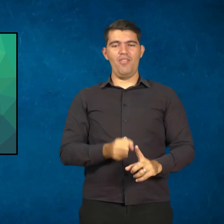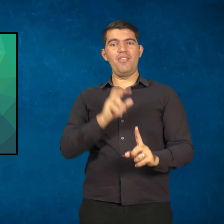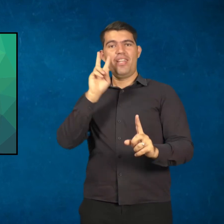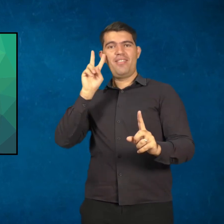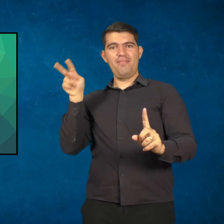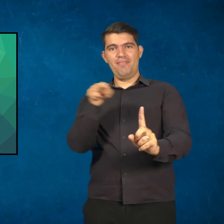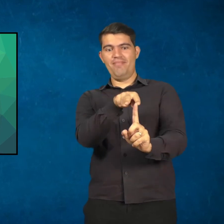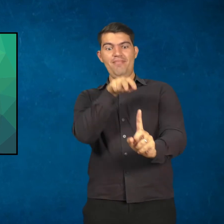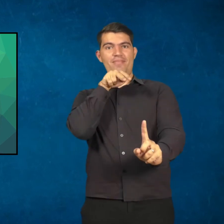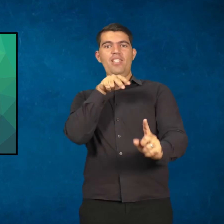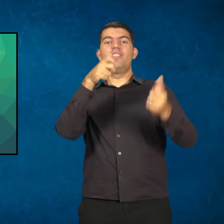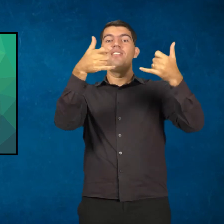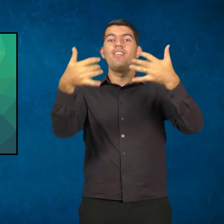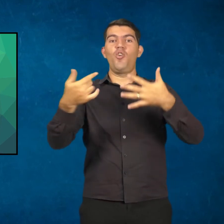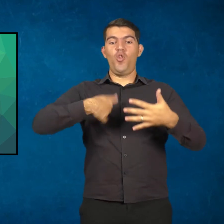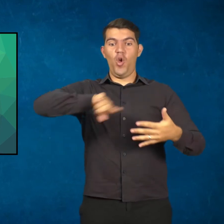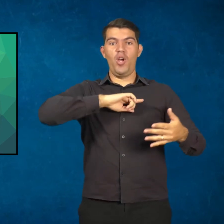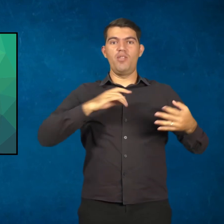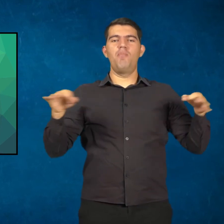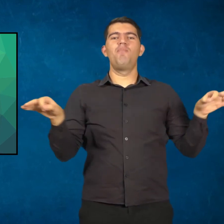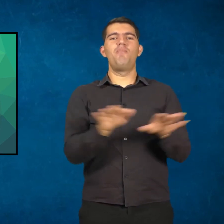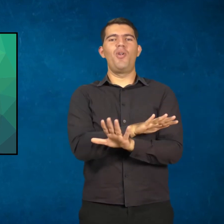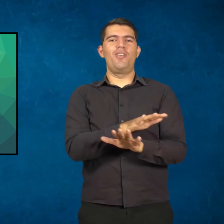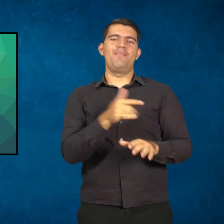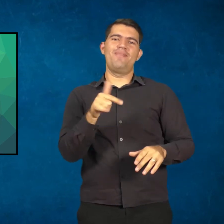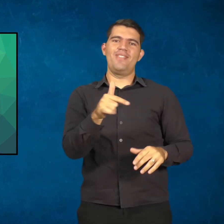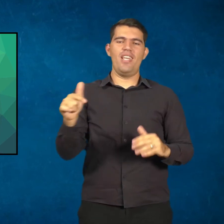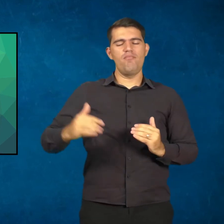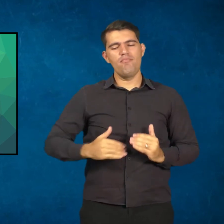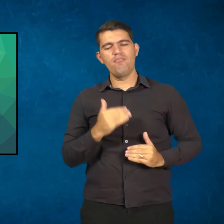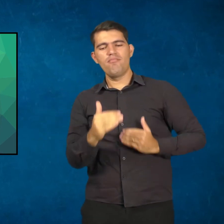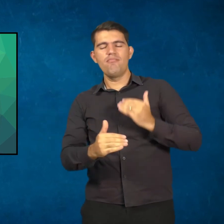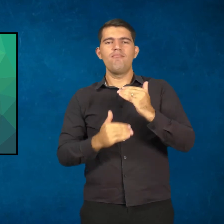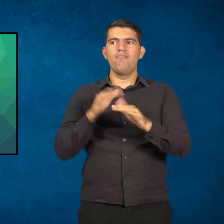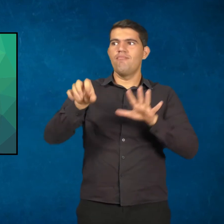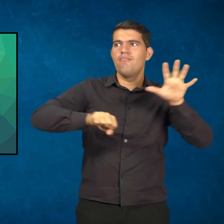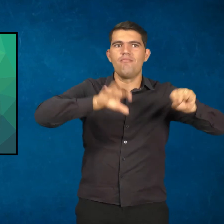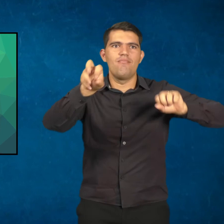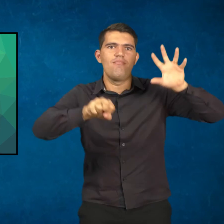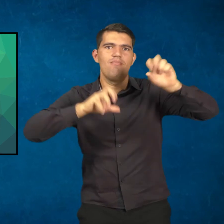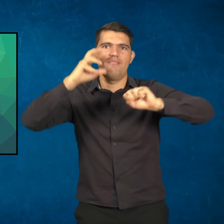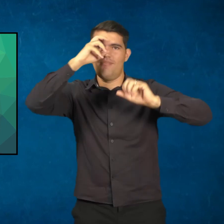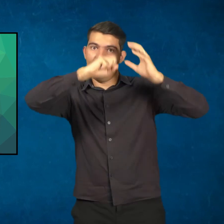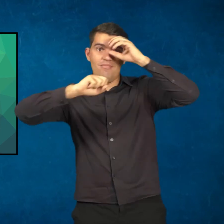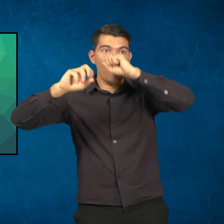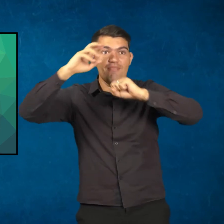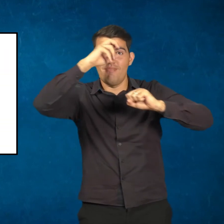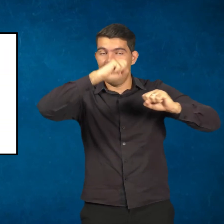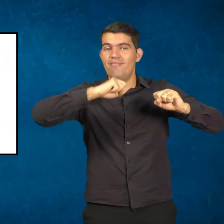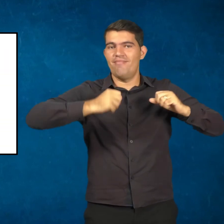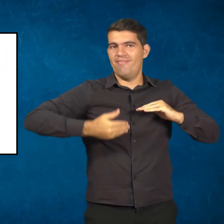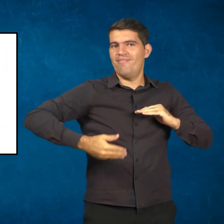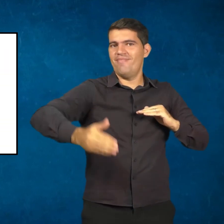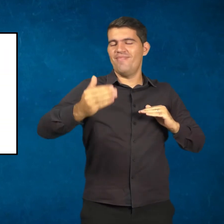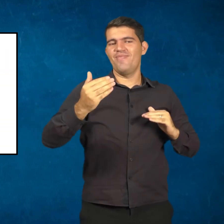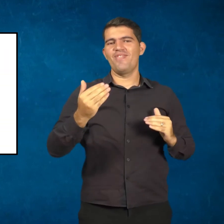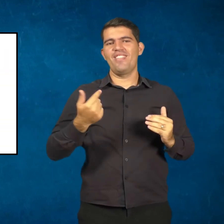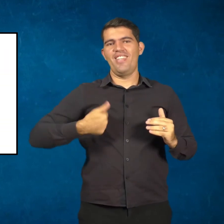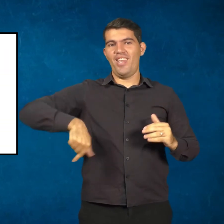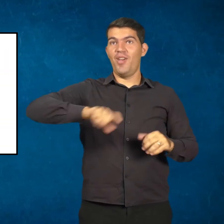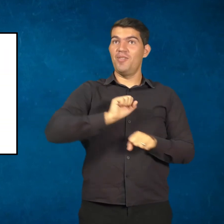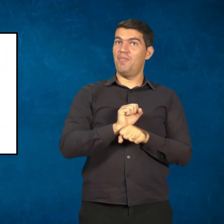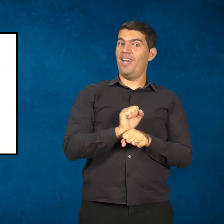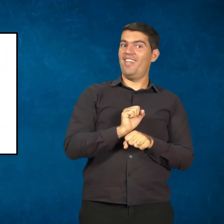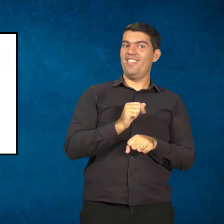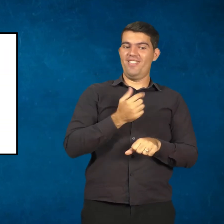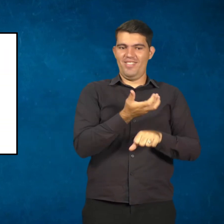Freire, somos sujeitos inacabados, estamos em constante processo de busca, de aprendizado. Espero que essa disciplina